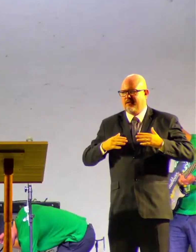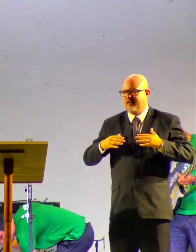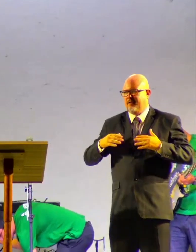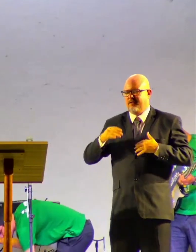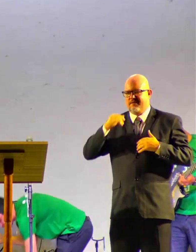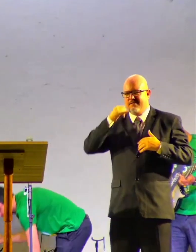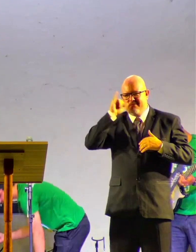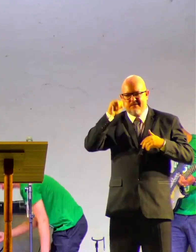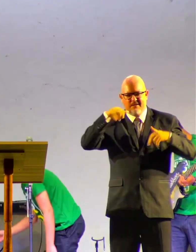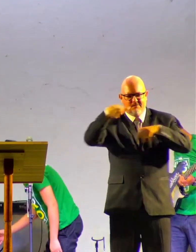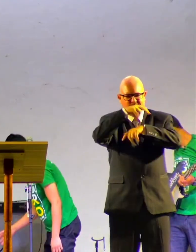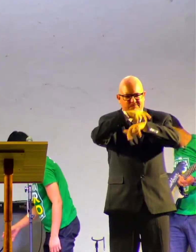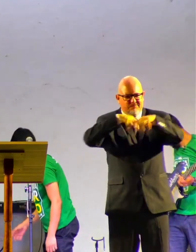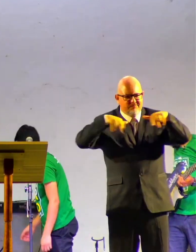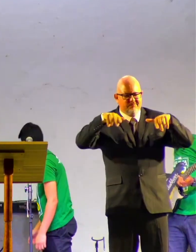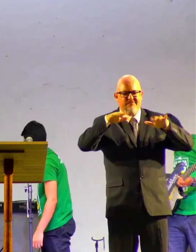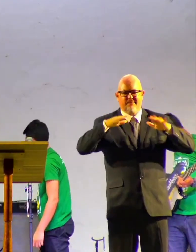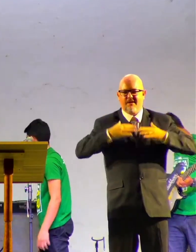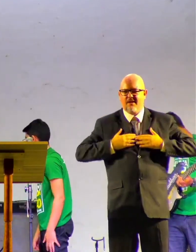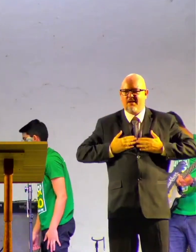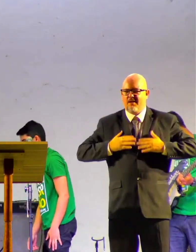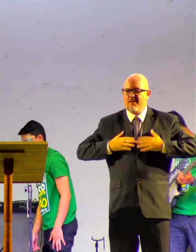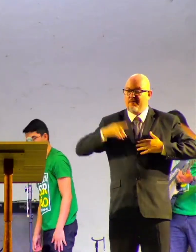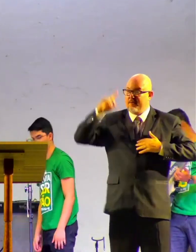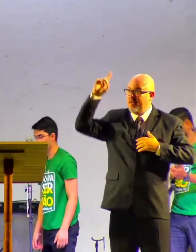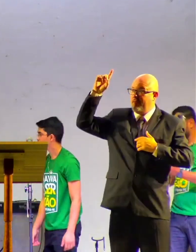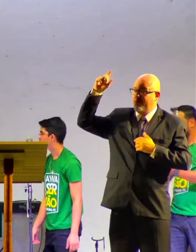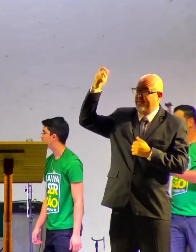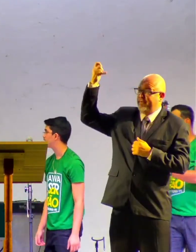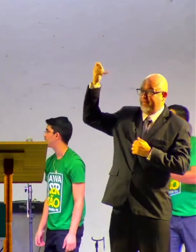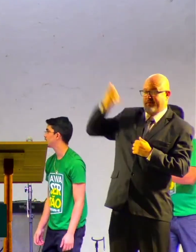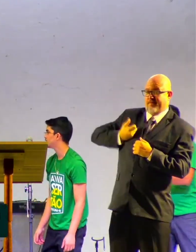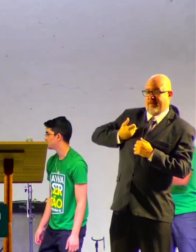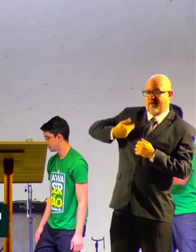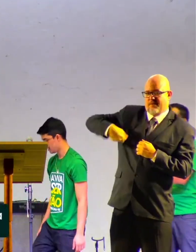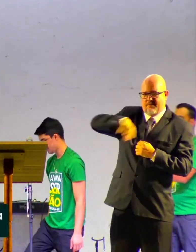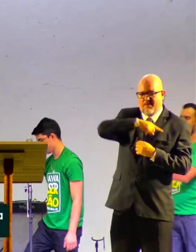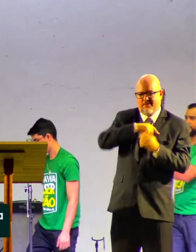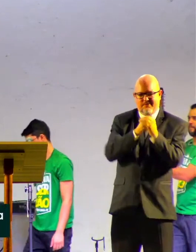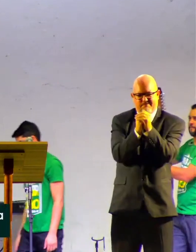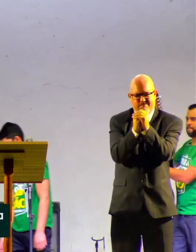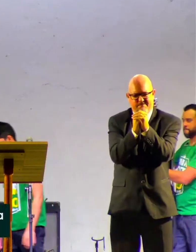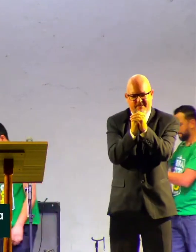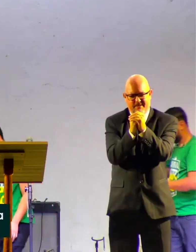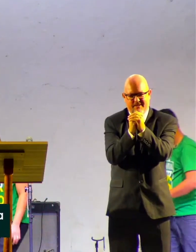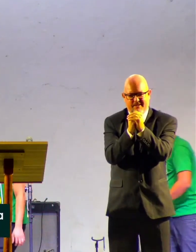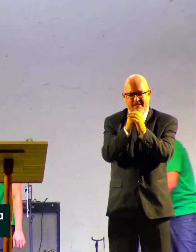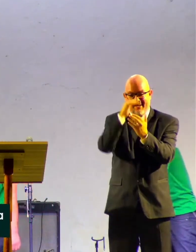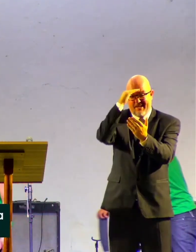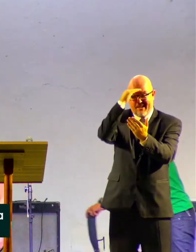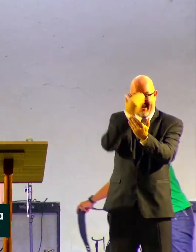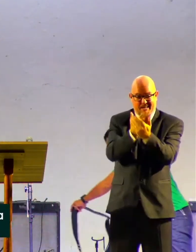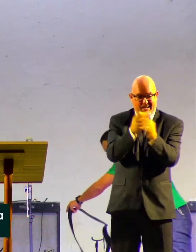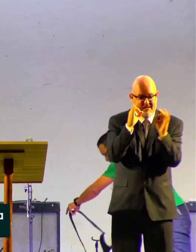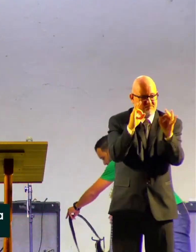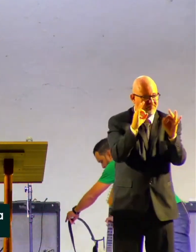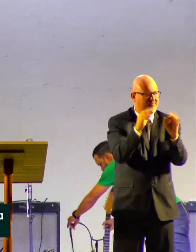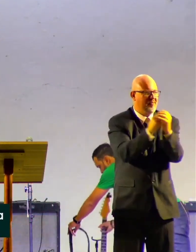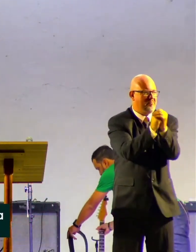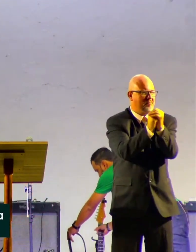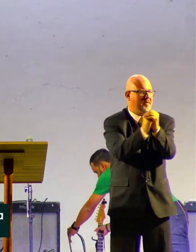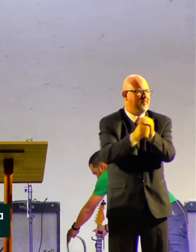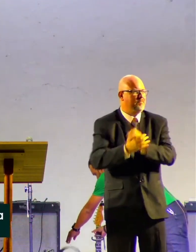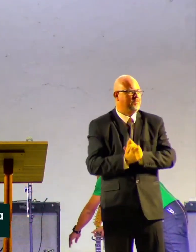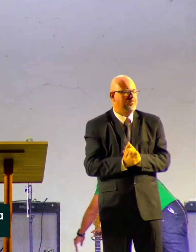não corra. Ficam tranquilos que Deus tem uma palavra poderosa para vocês. Quem crê? Amém. Vamos